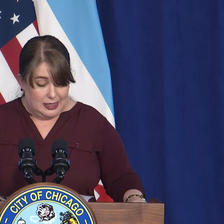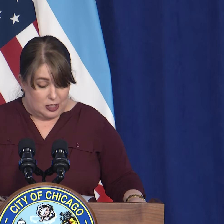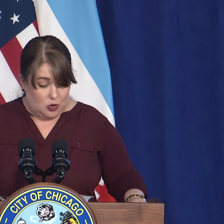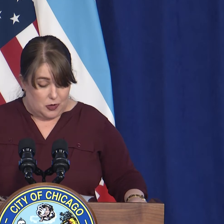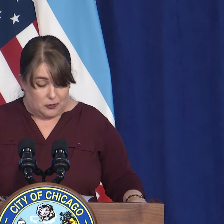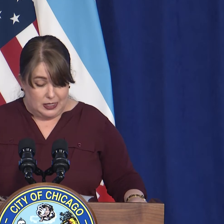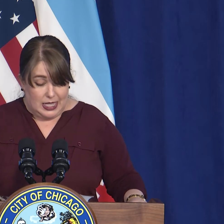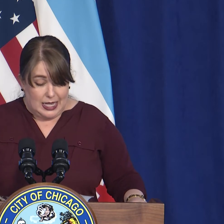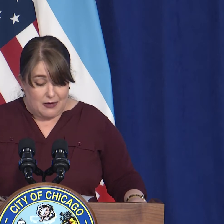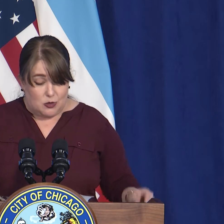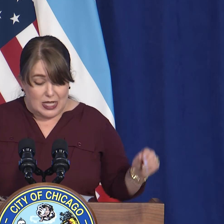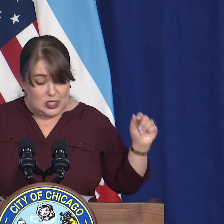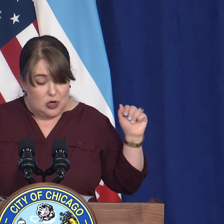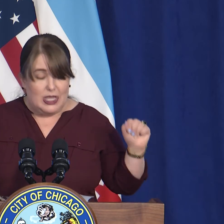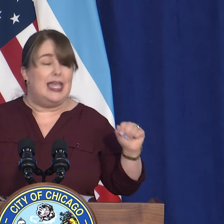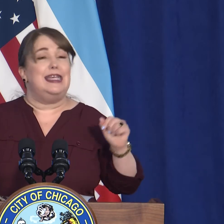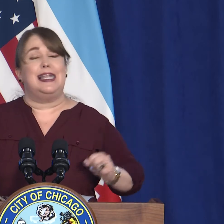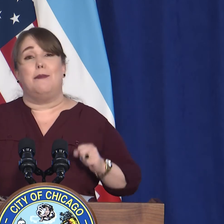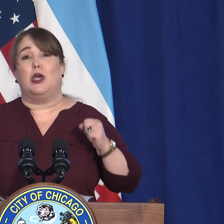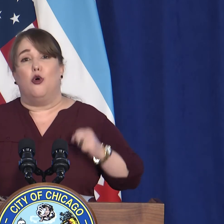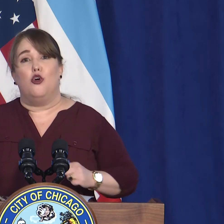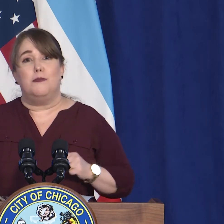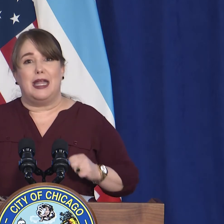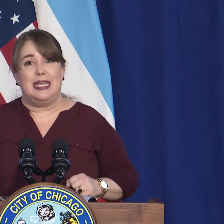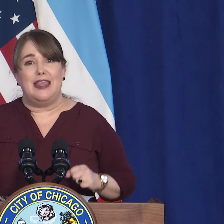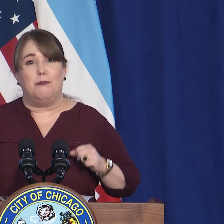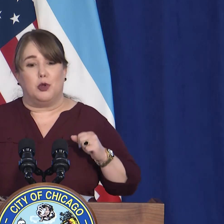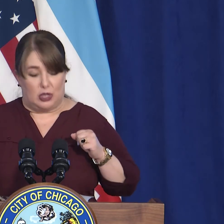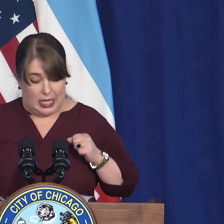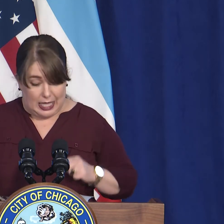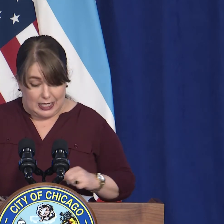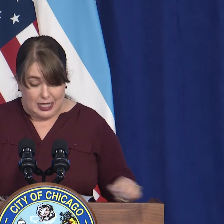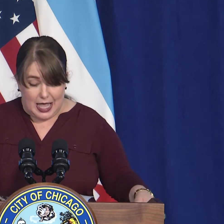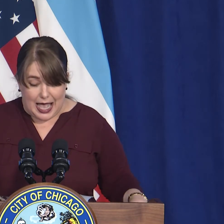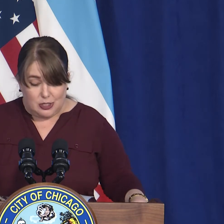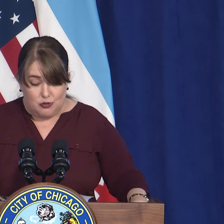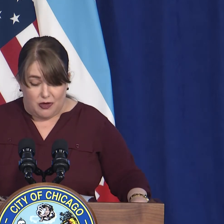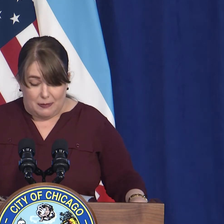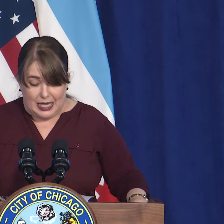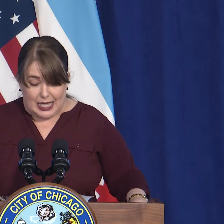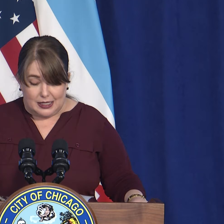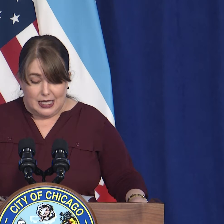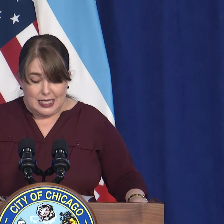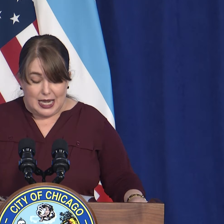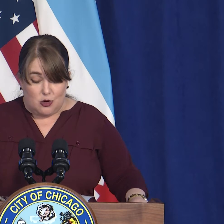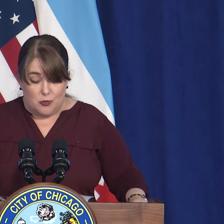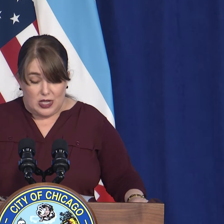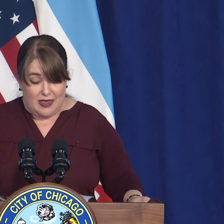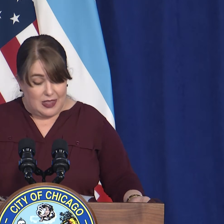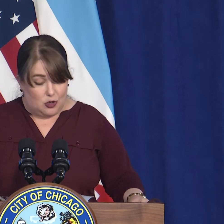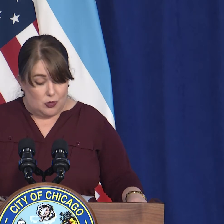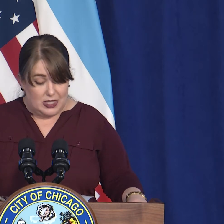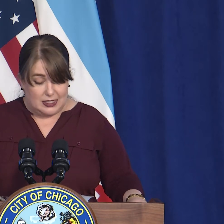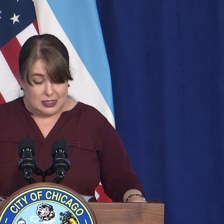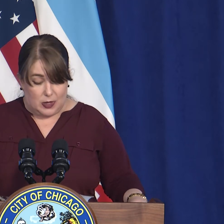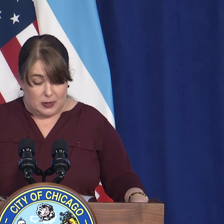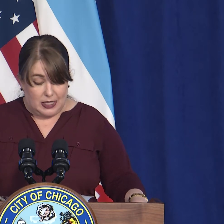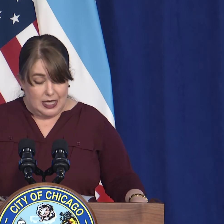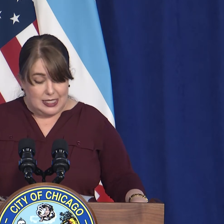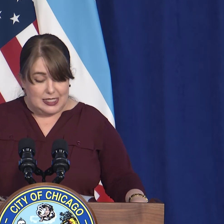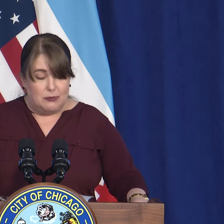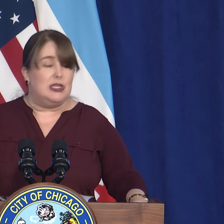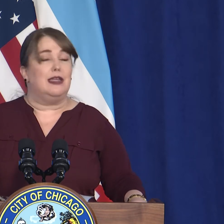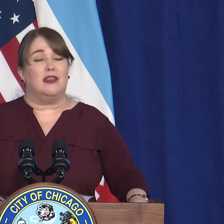$100,000 de Grubhub. La vacunación es la mejor manera de proteger a su familia y a la comunidad del